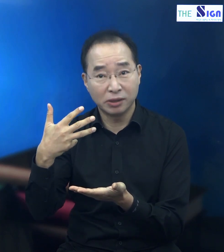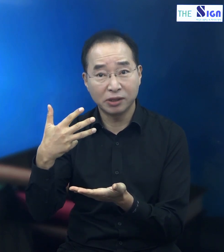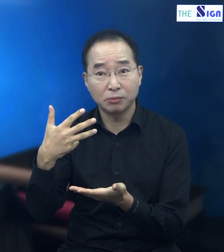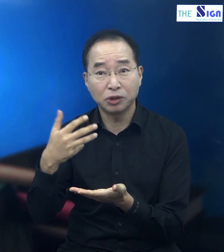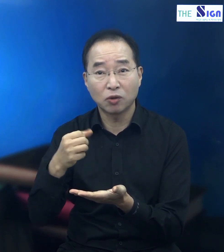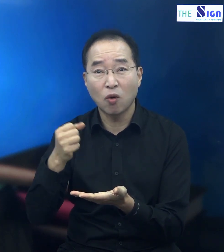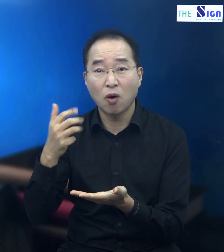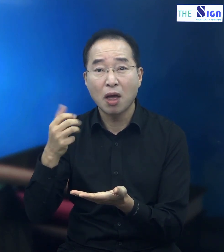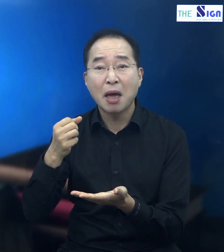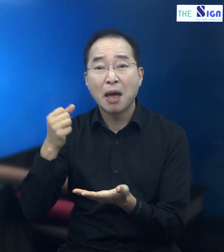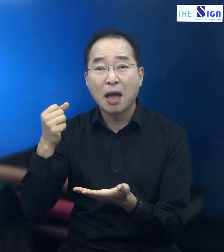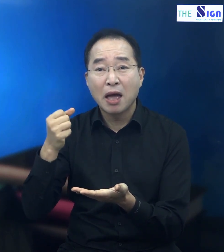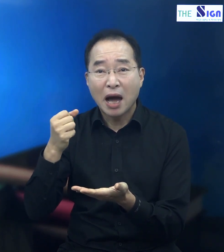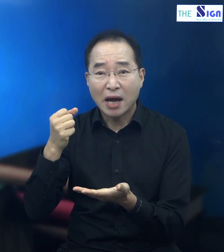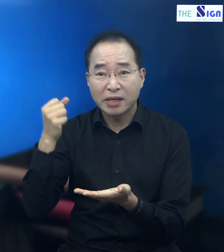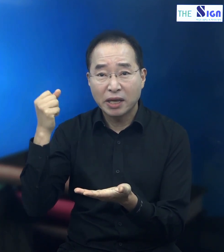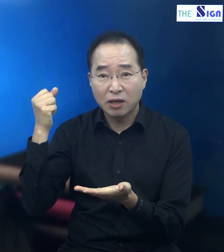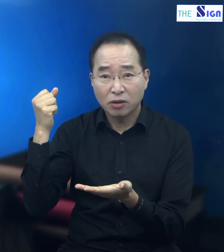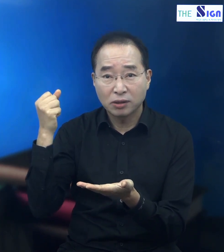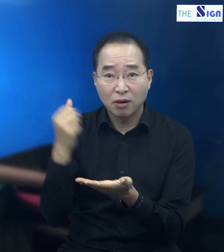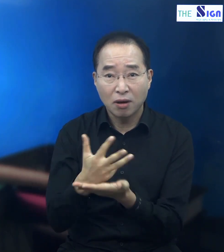쓰신 분 있고, 아예 여기서